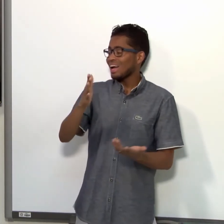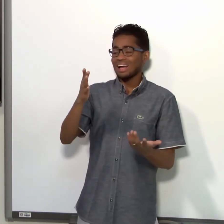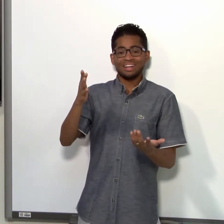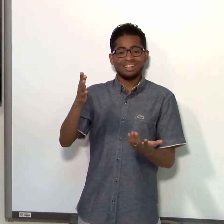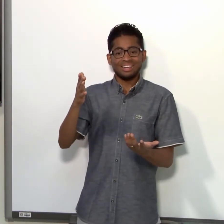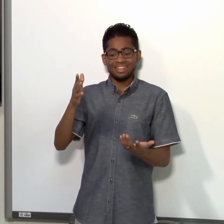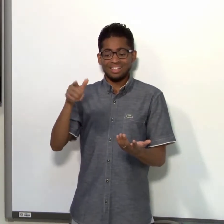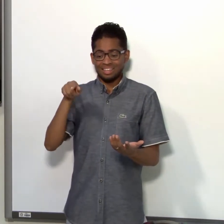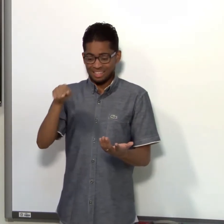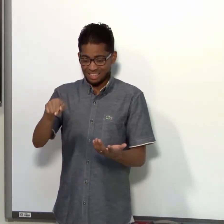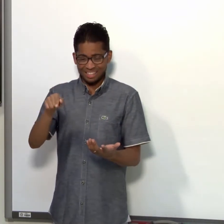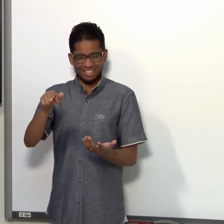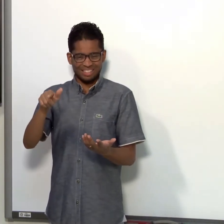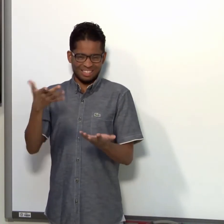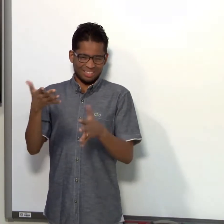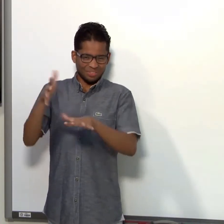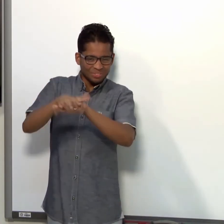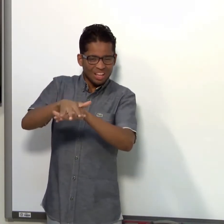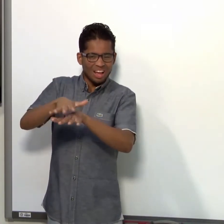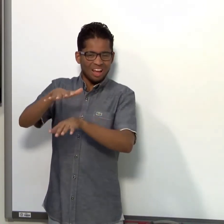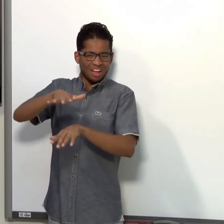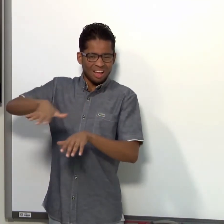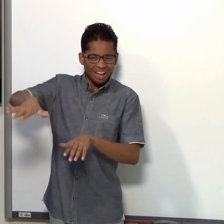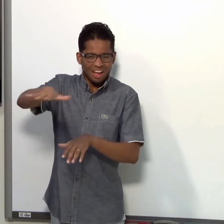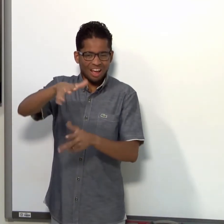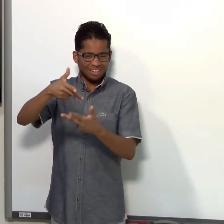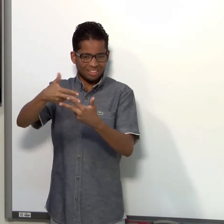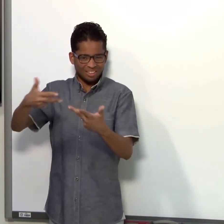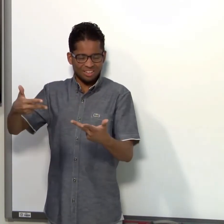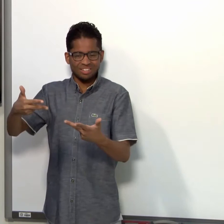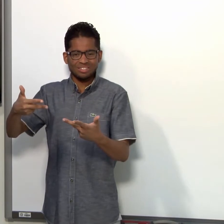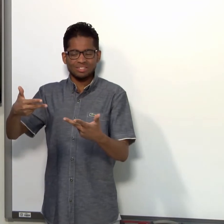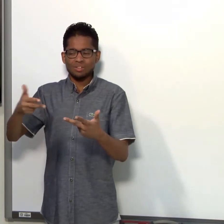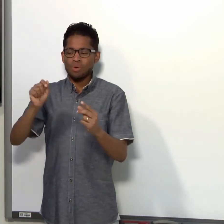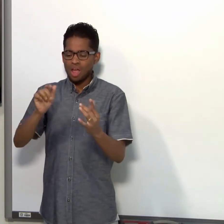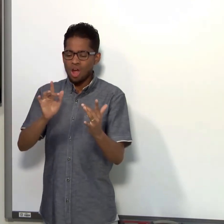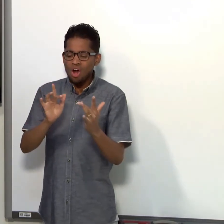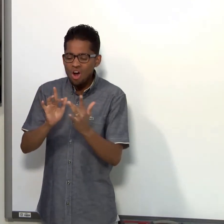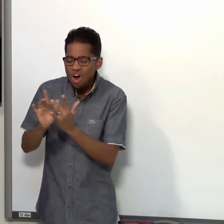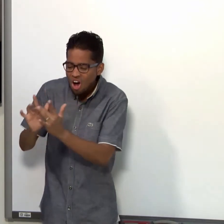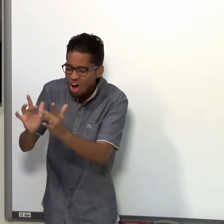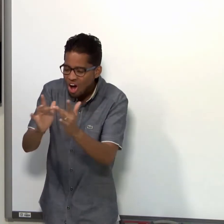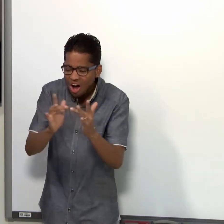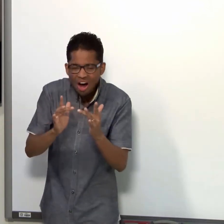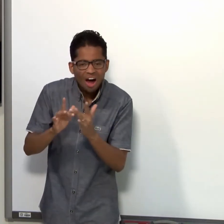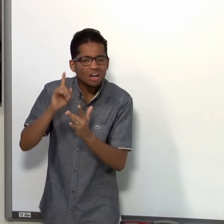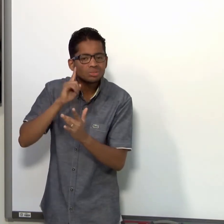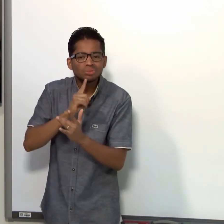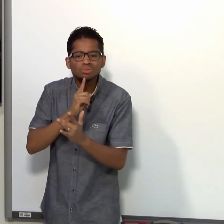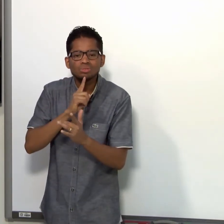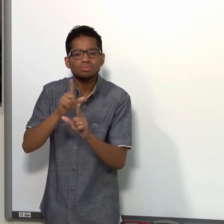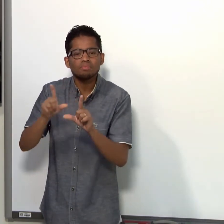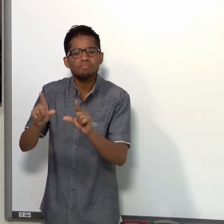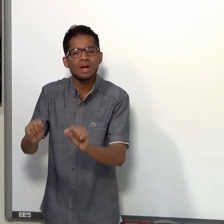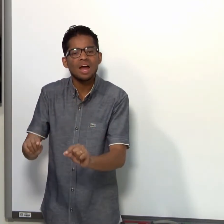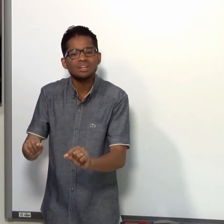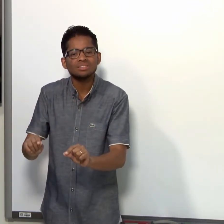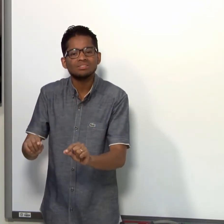Percebam, na inclusão, não há contato entre surdos